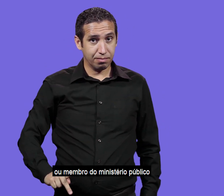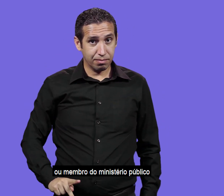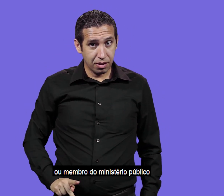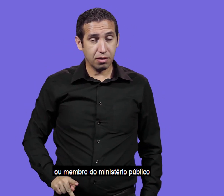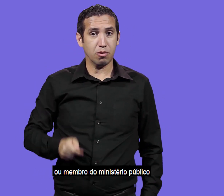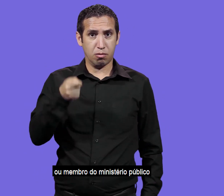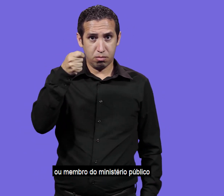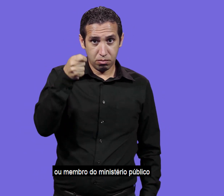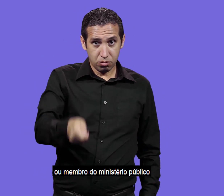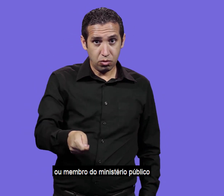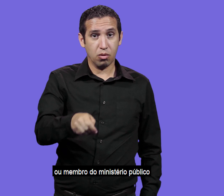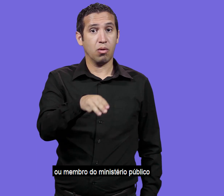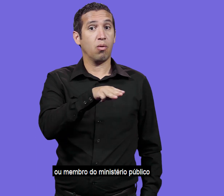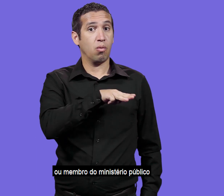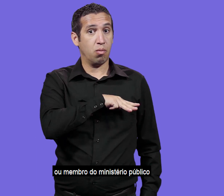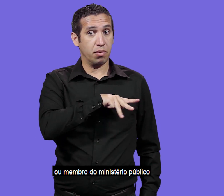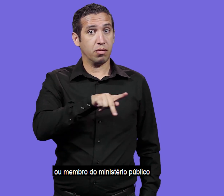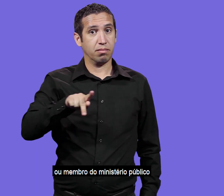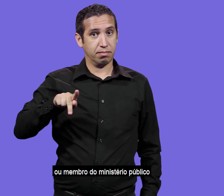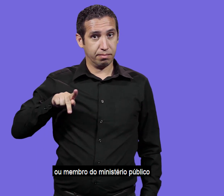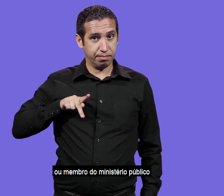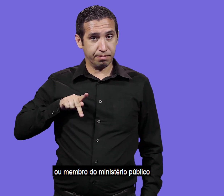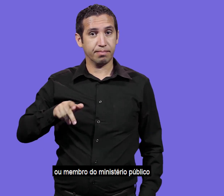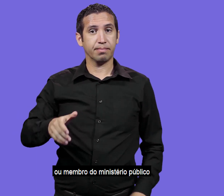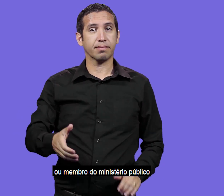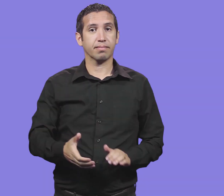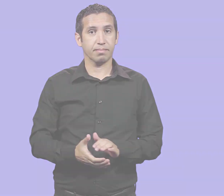ou membro do Ministério Público.